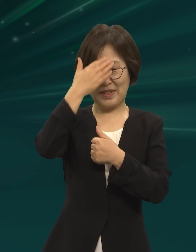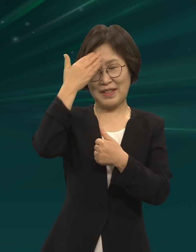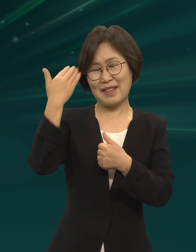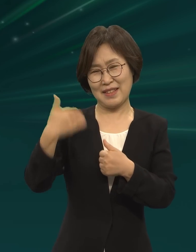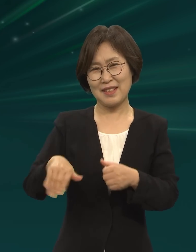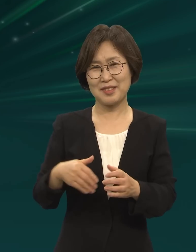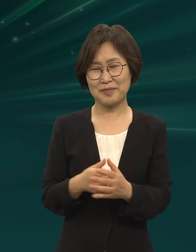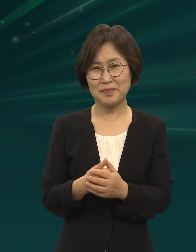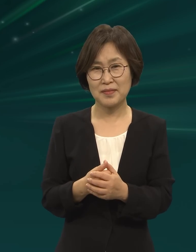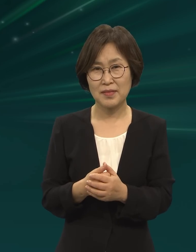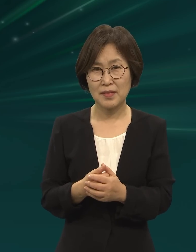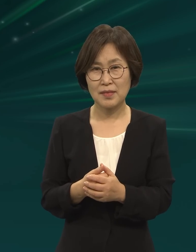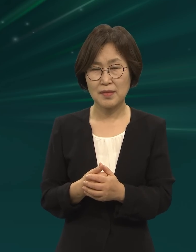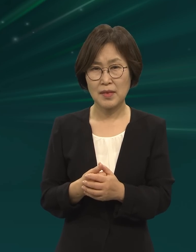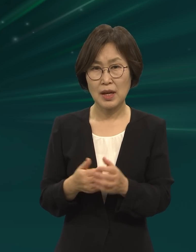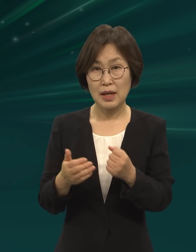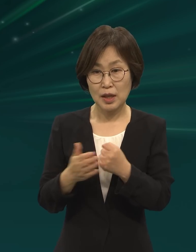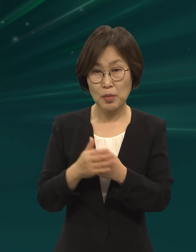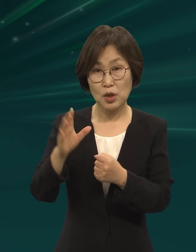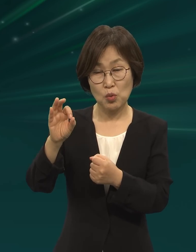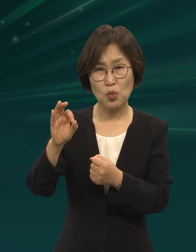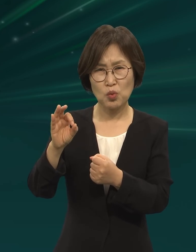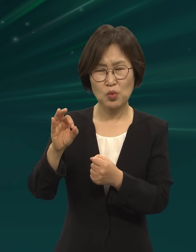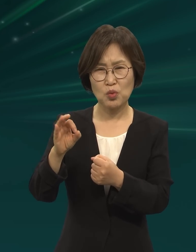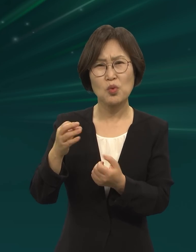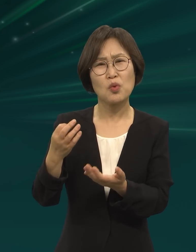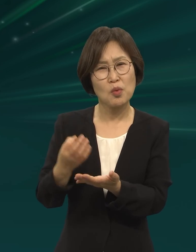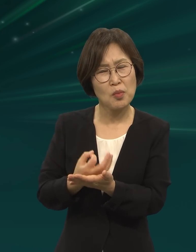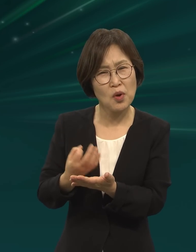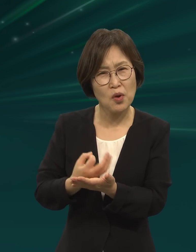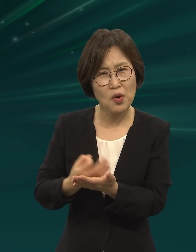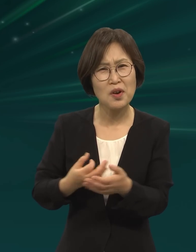되죠. 그래서 돈 버리려고